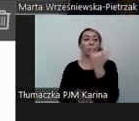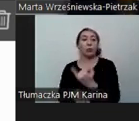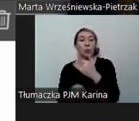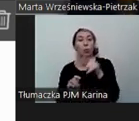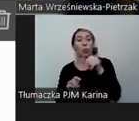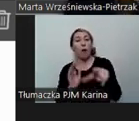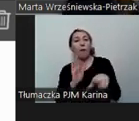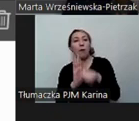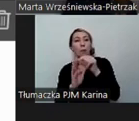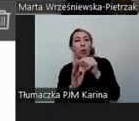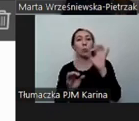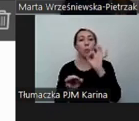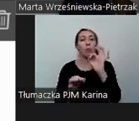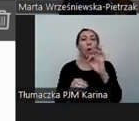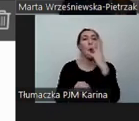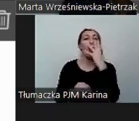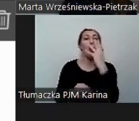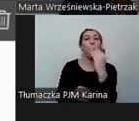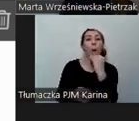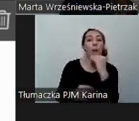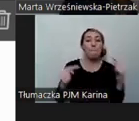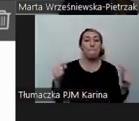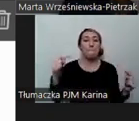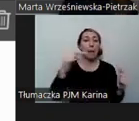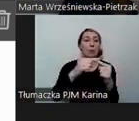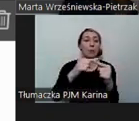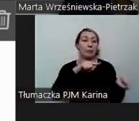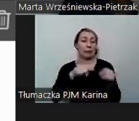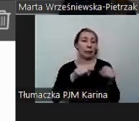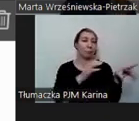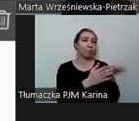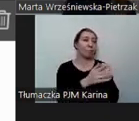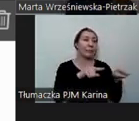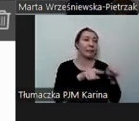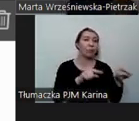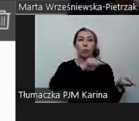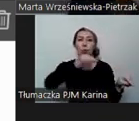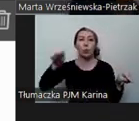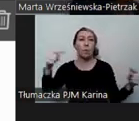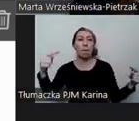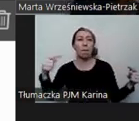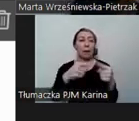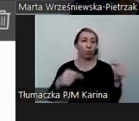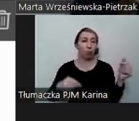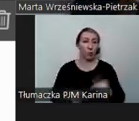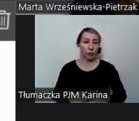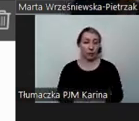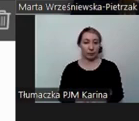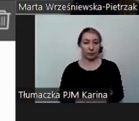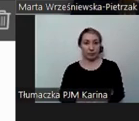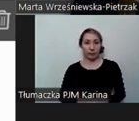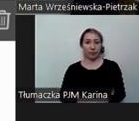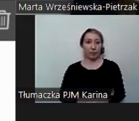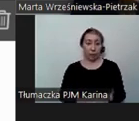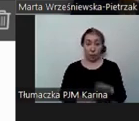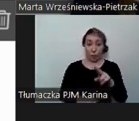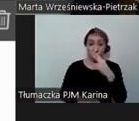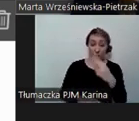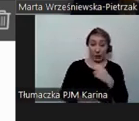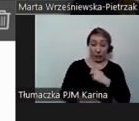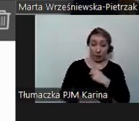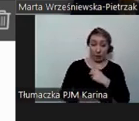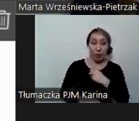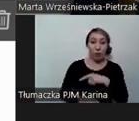odpowiednią ilustrację, która miała być znaczeniem dla tego znaku. Widzimy zatem, że badany